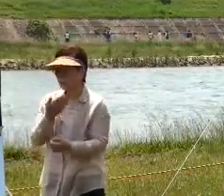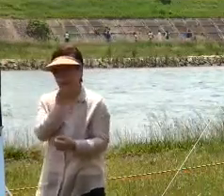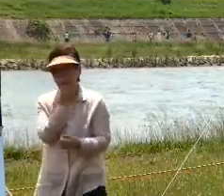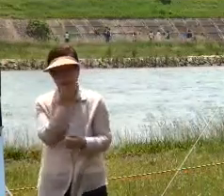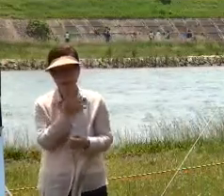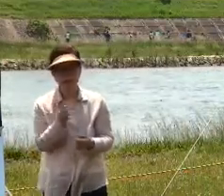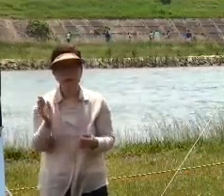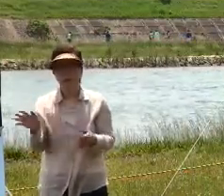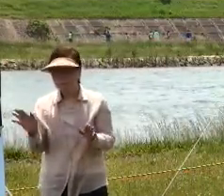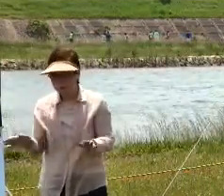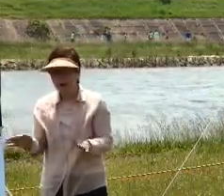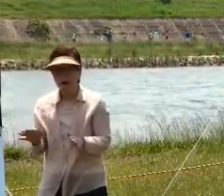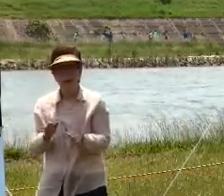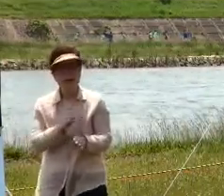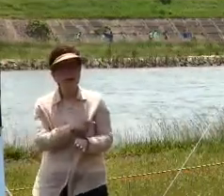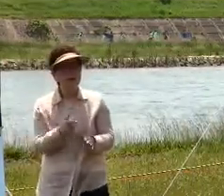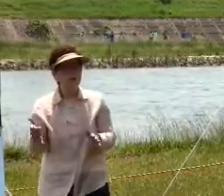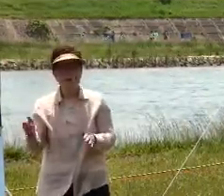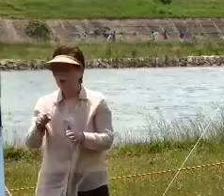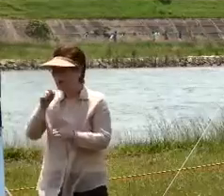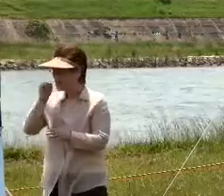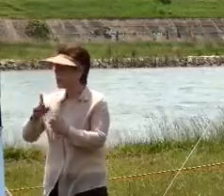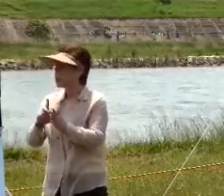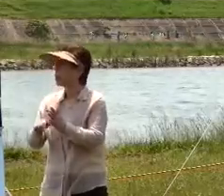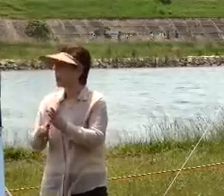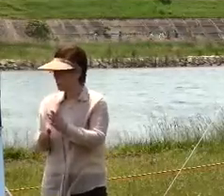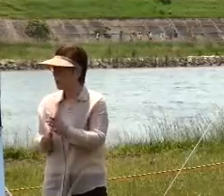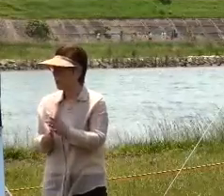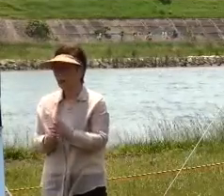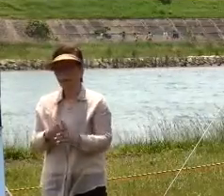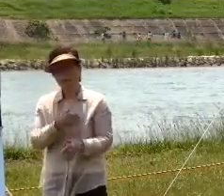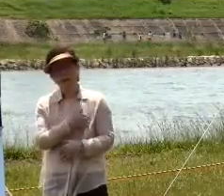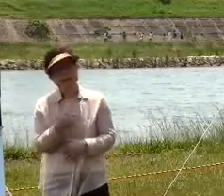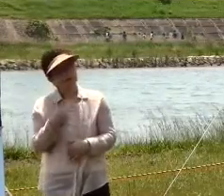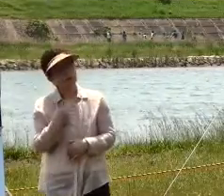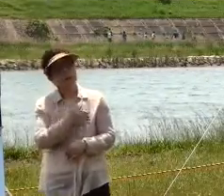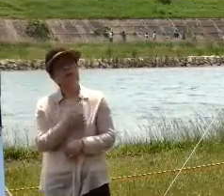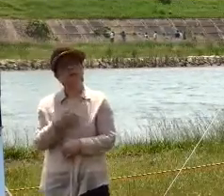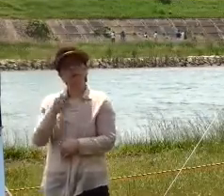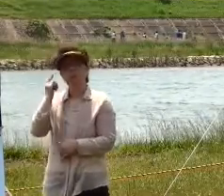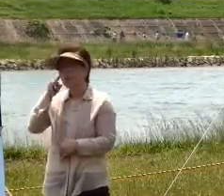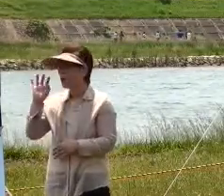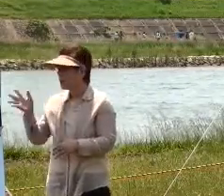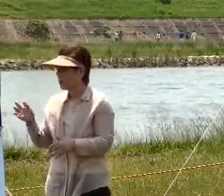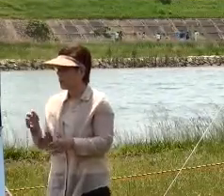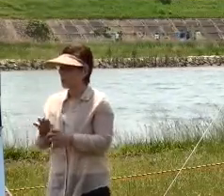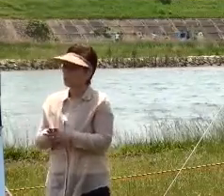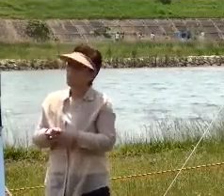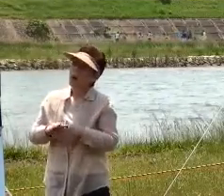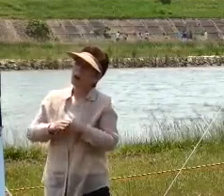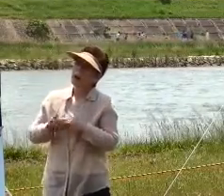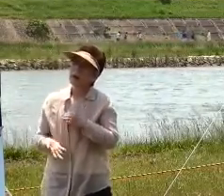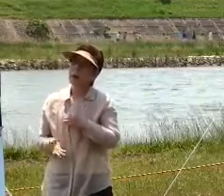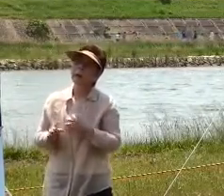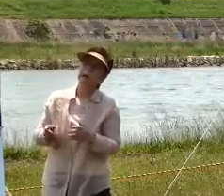時は僕らは大丈夫と思うけども、なんかうまくいかなくなった時